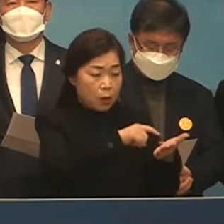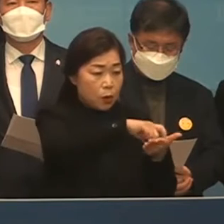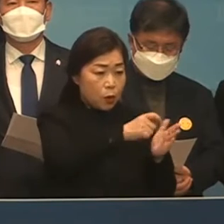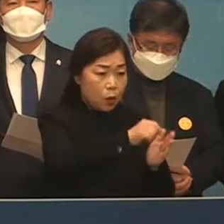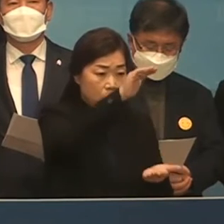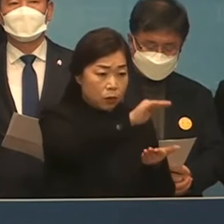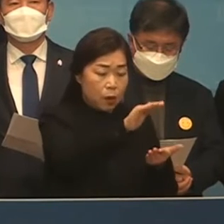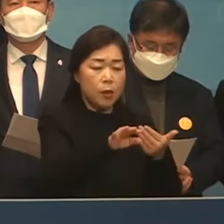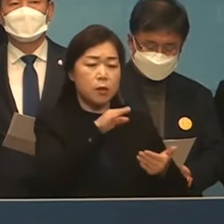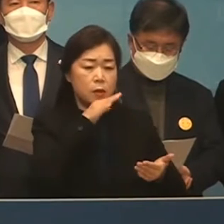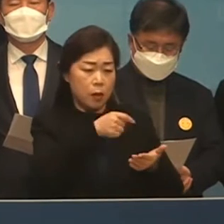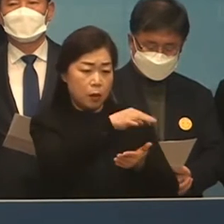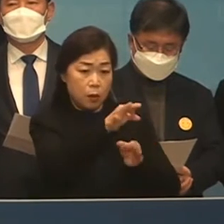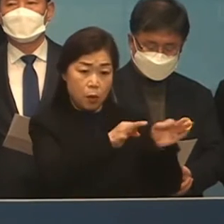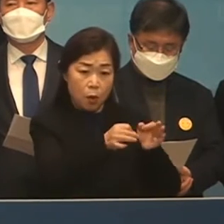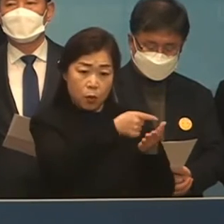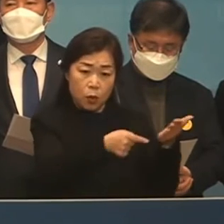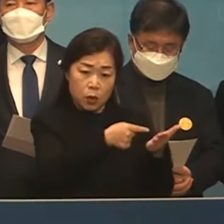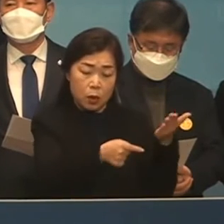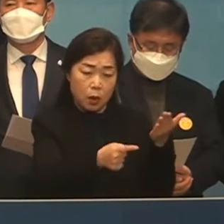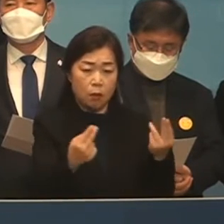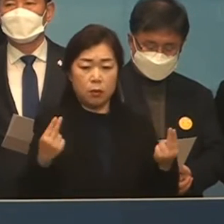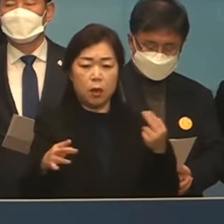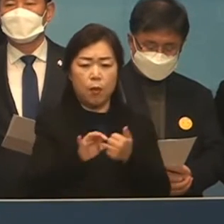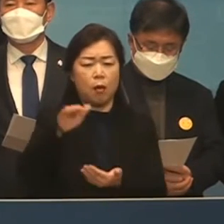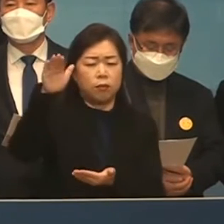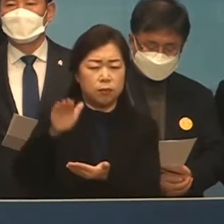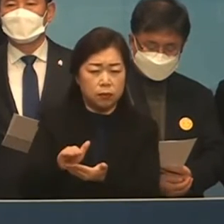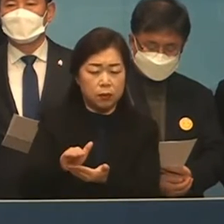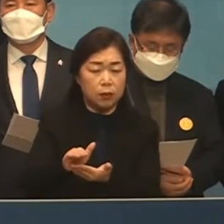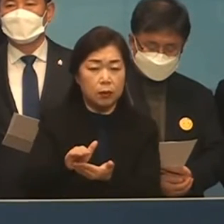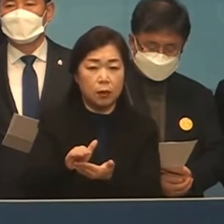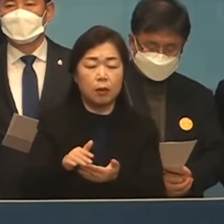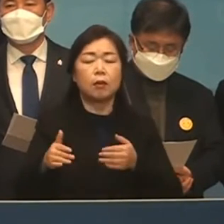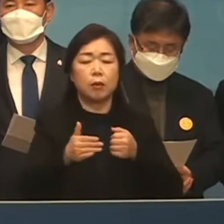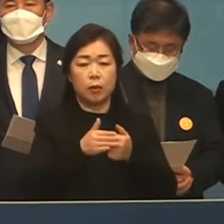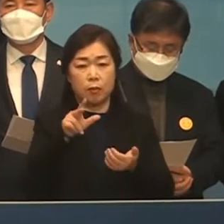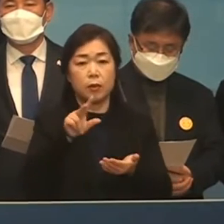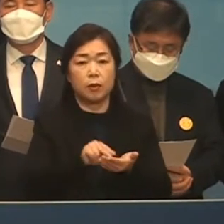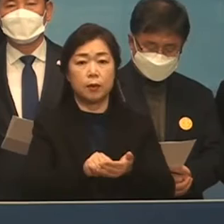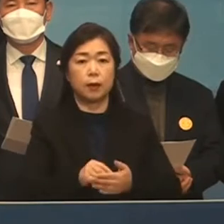역시 실제 영업 손실에 비해 많이 부족하기 때문입니다.